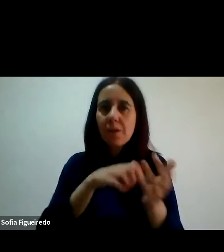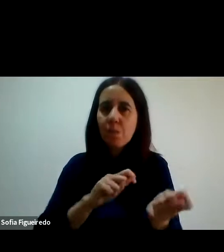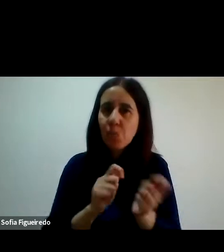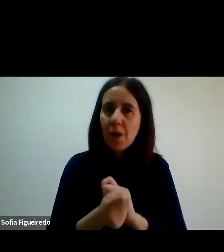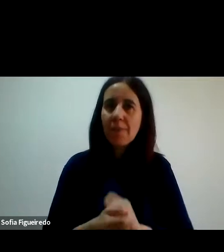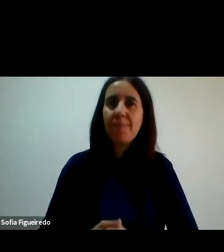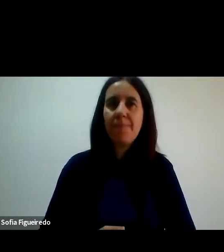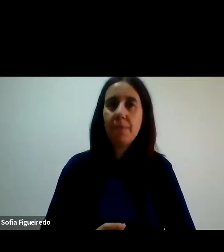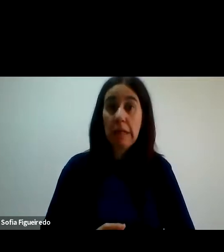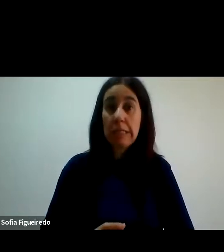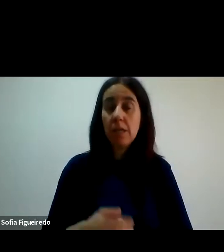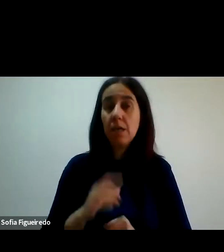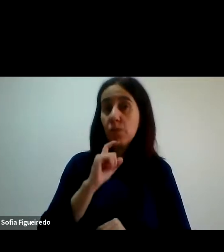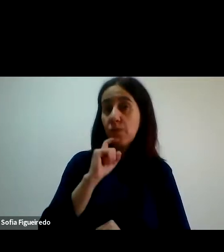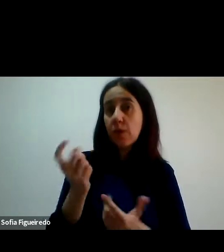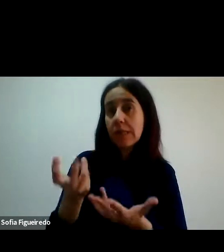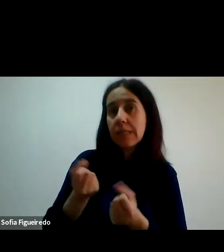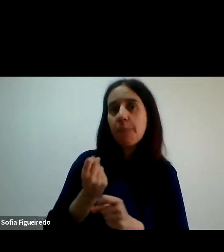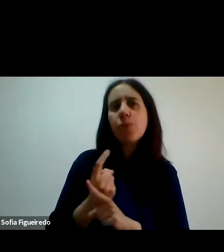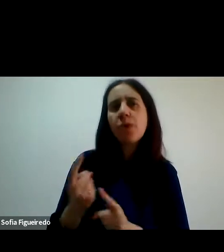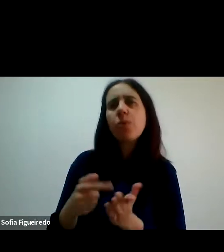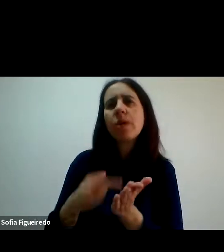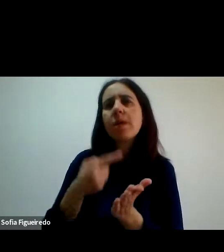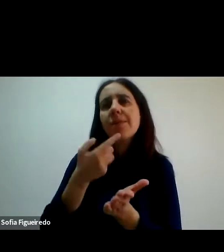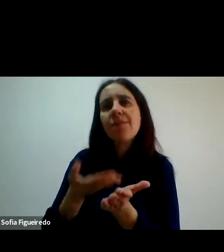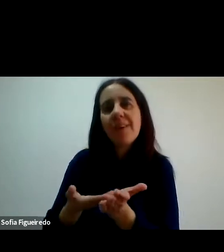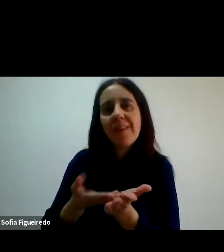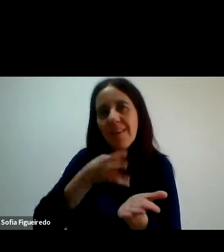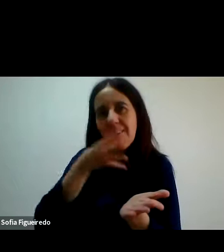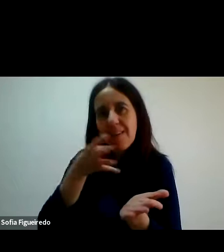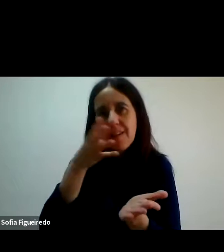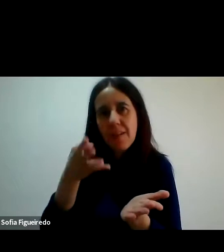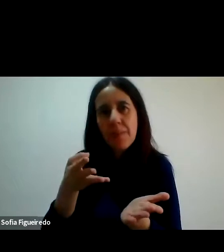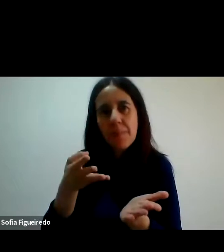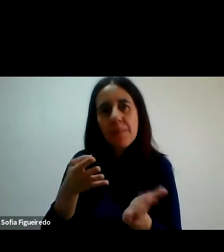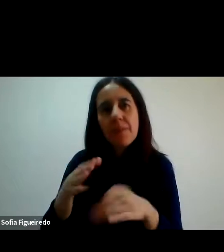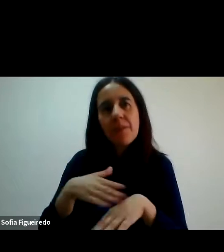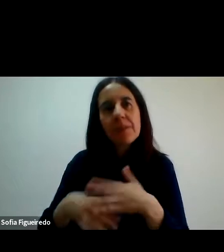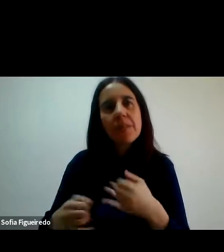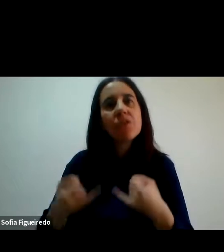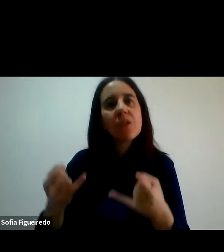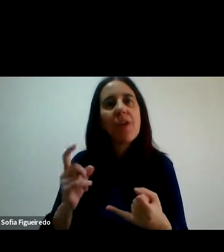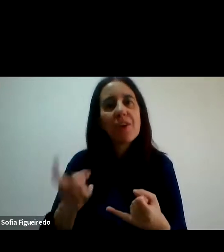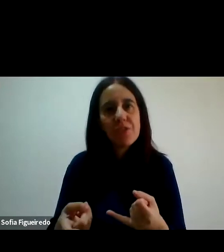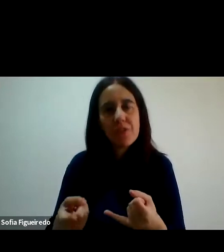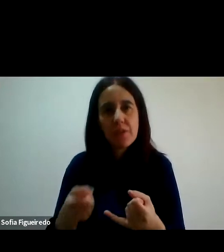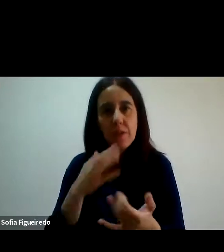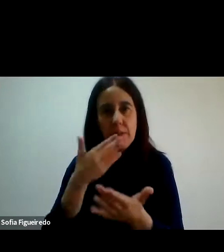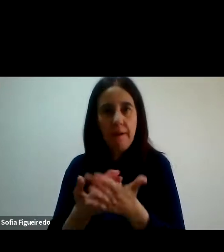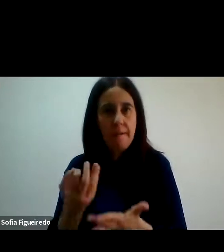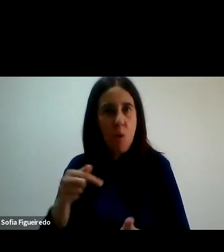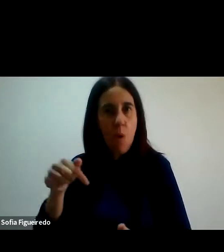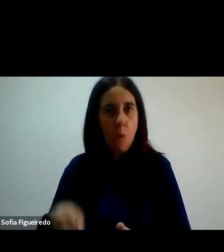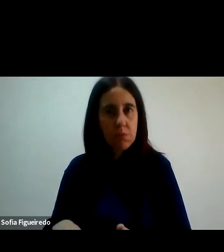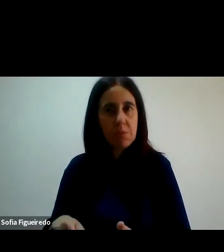porque é que as pessoas estão a receber aquela notificação, o que é que significa aquela notificação, o que é que podem fazer a seguir e gerar imediatamente uma